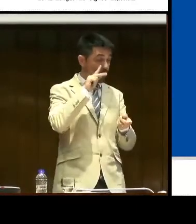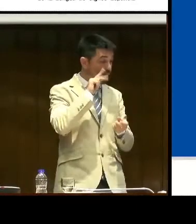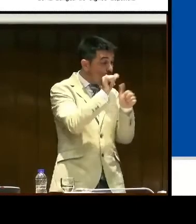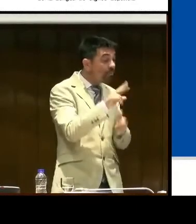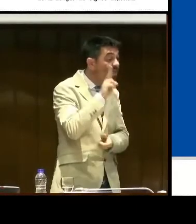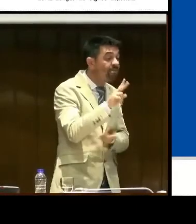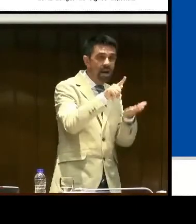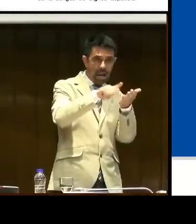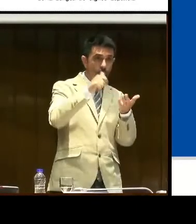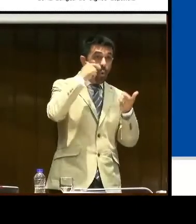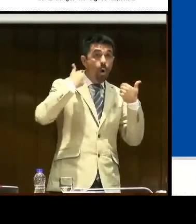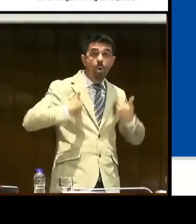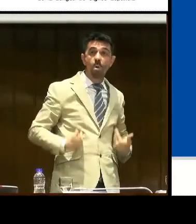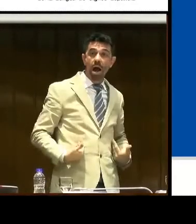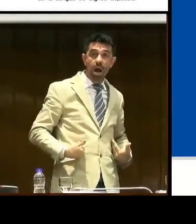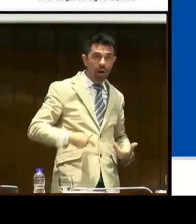las lenguas humanas.